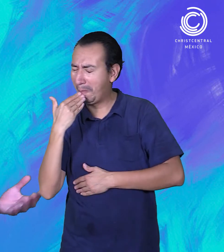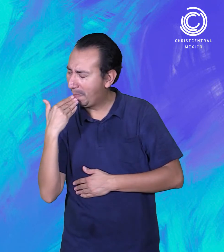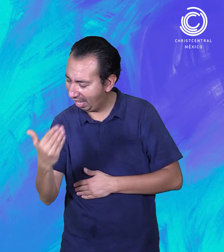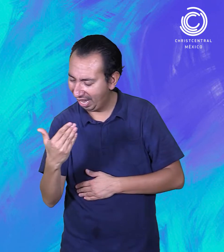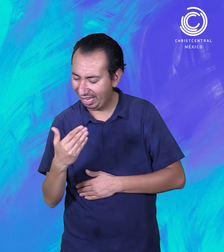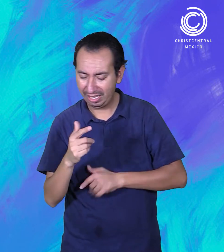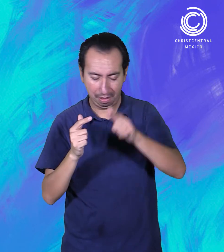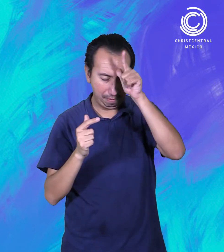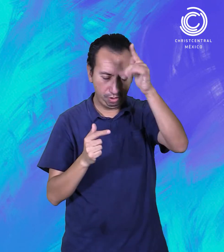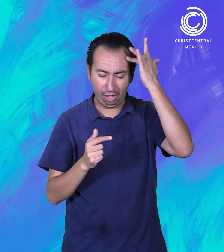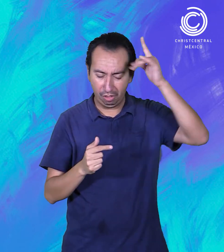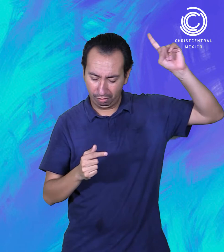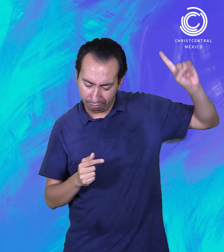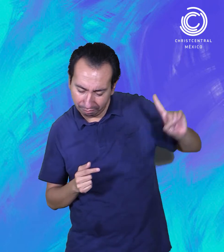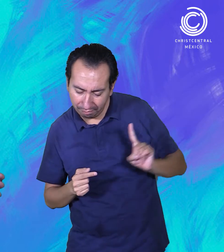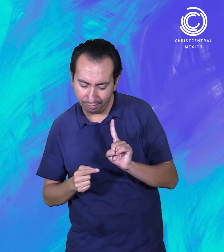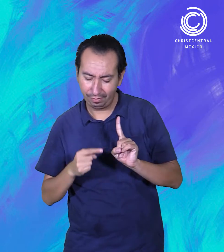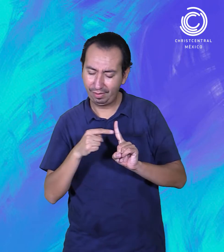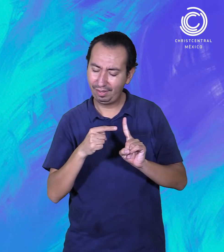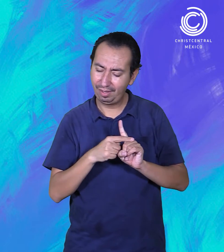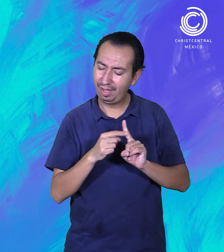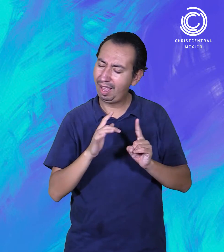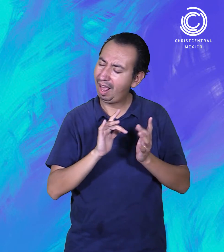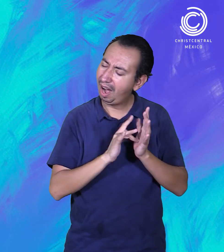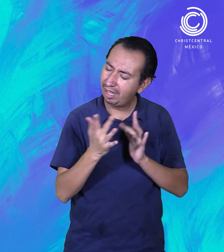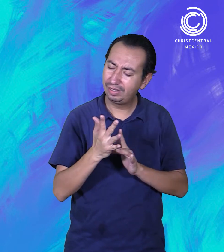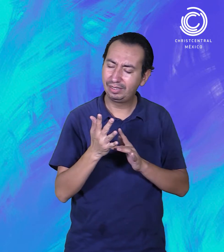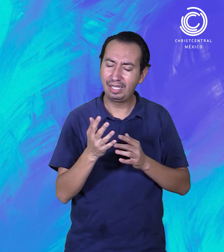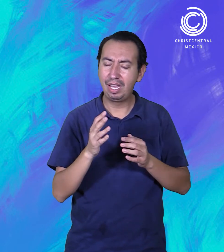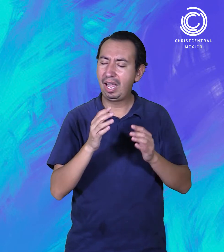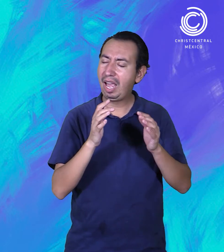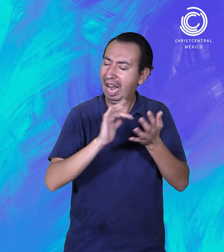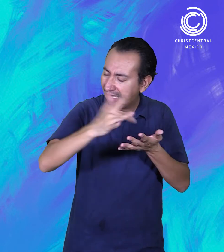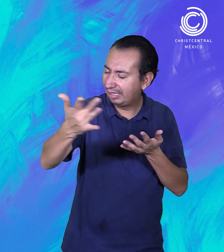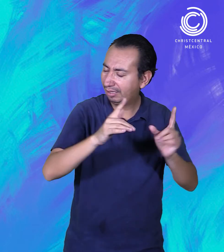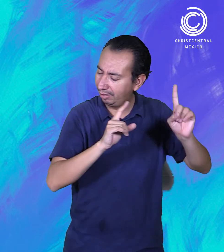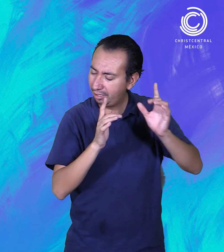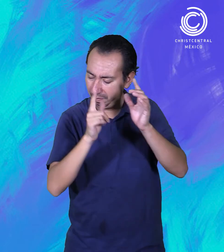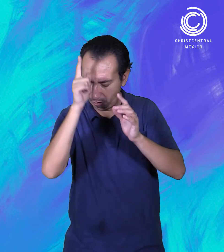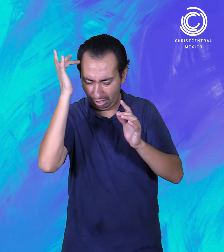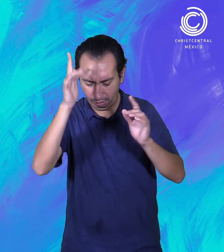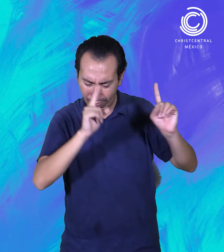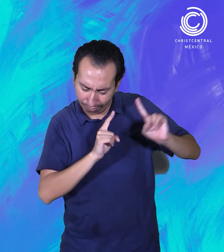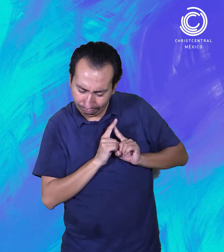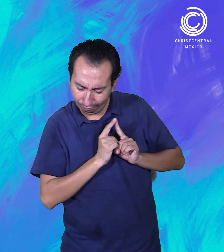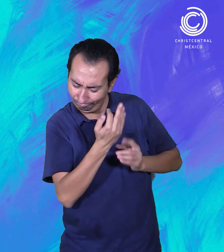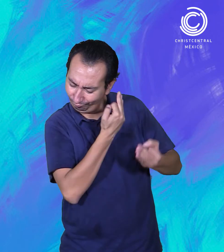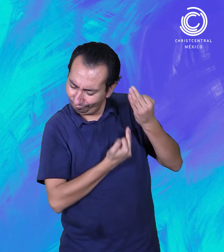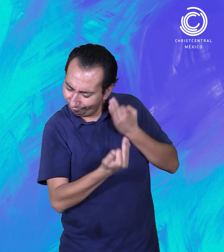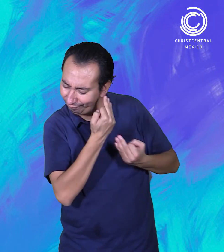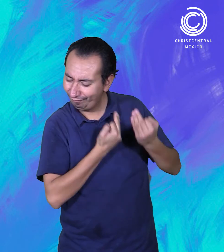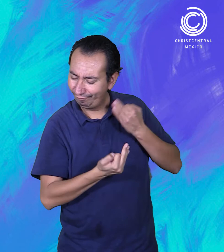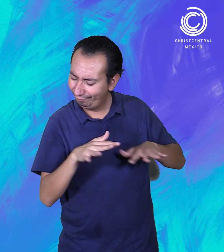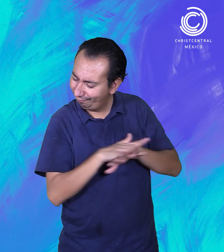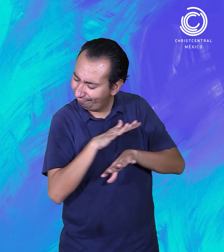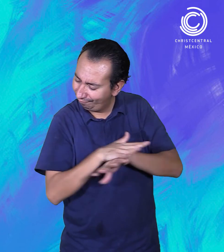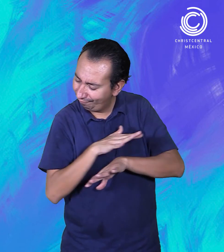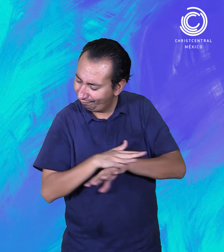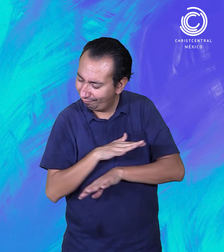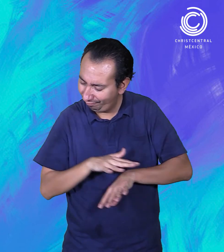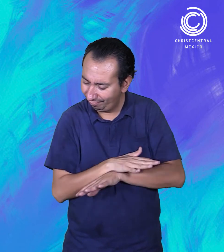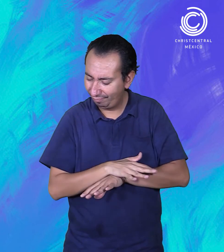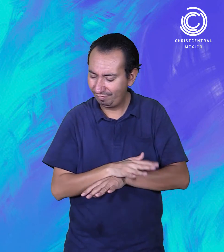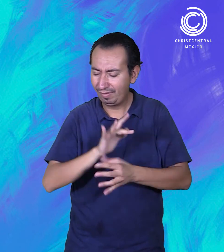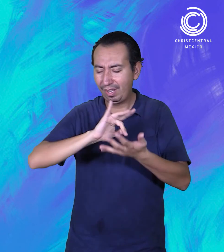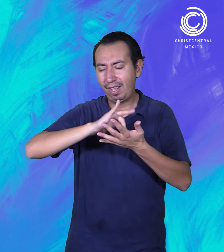al Espíritu Santo. Gracias, Espíritu Santo, por estar en medio de nosotros y obrar en nuestro favor. Te amamos y